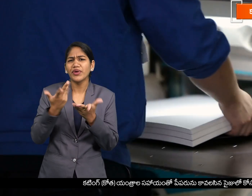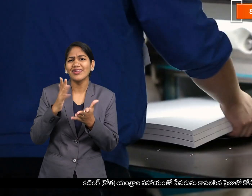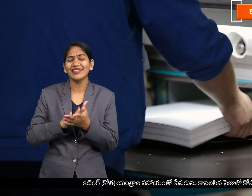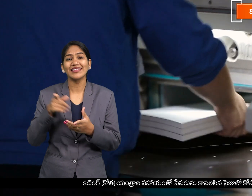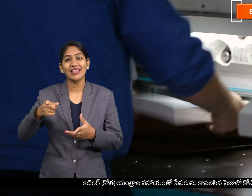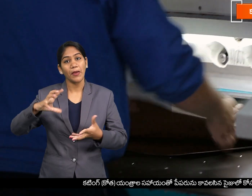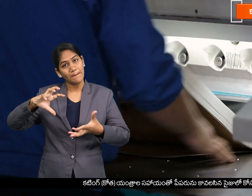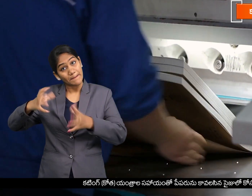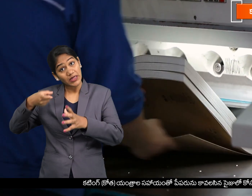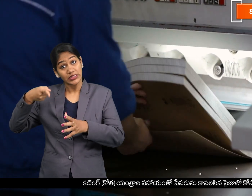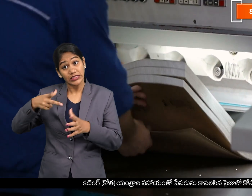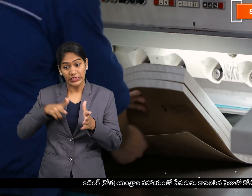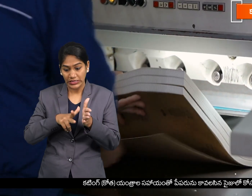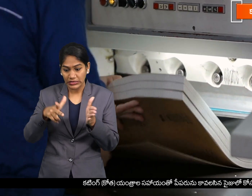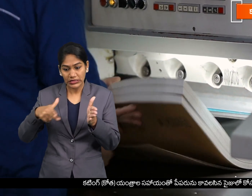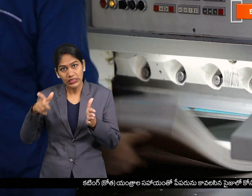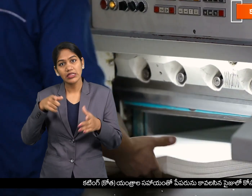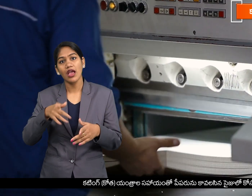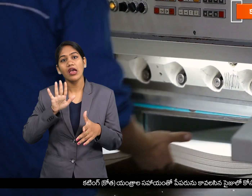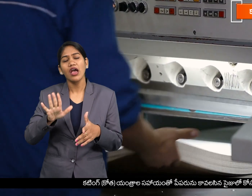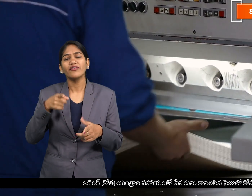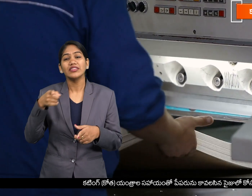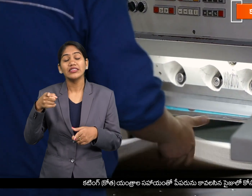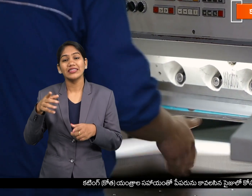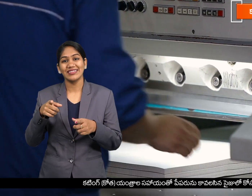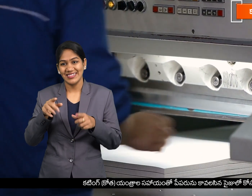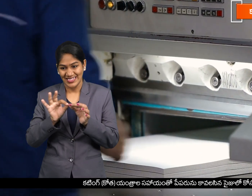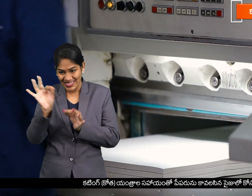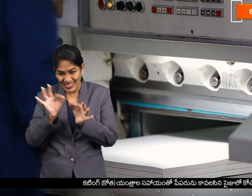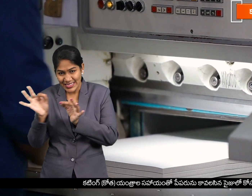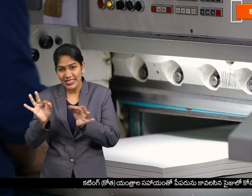కటింగ్ యంత్రాల సహాయంతో పేపర్ను కావలసిన సైజులో కోస్తారు.